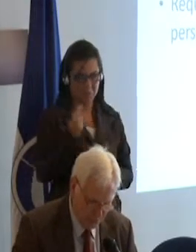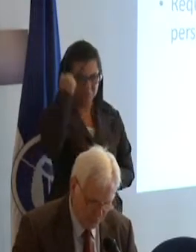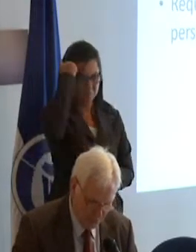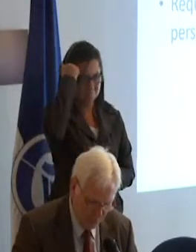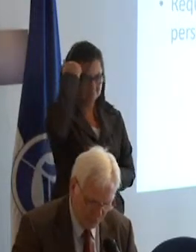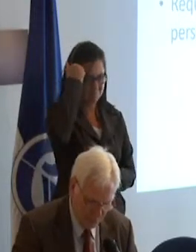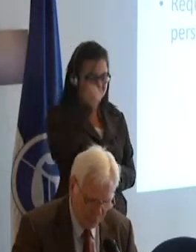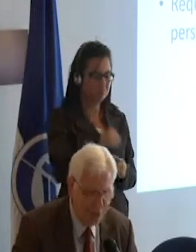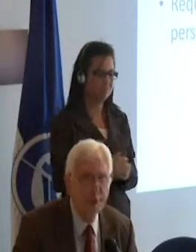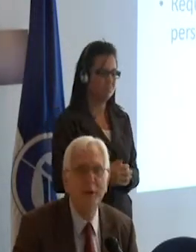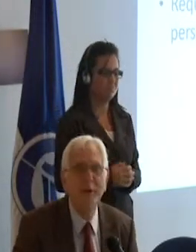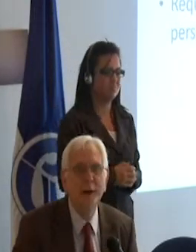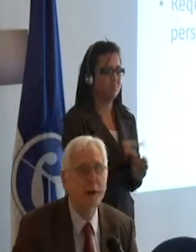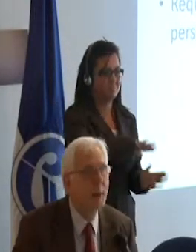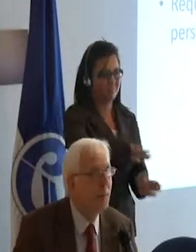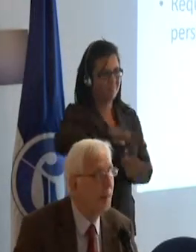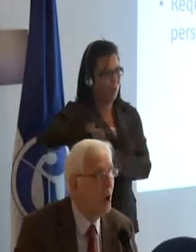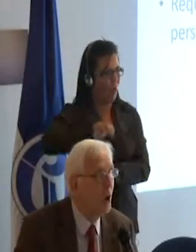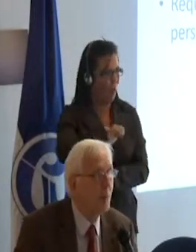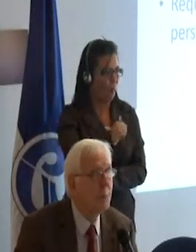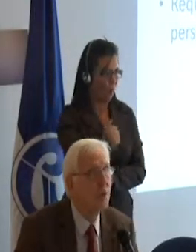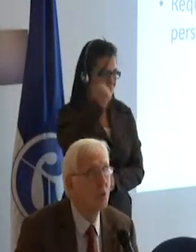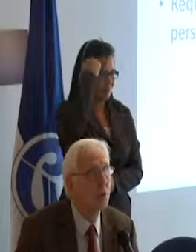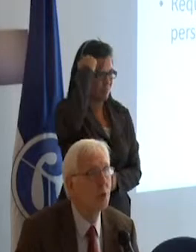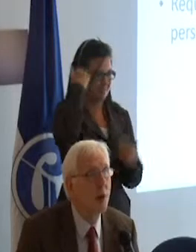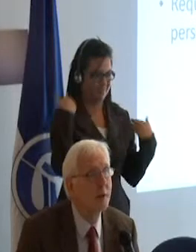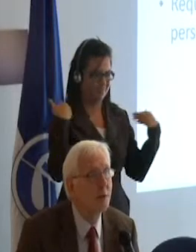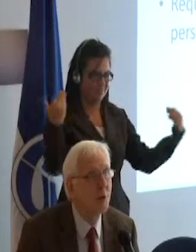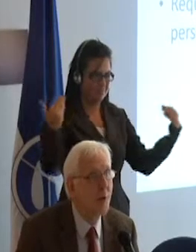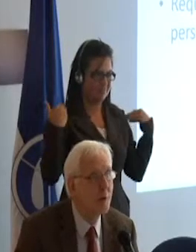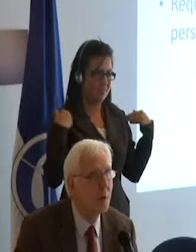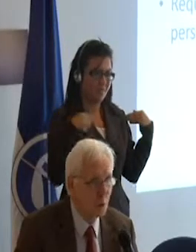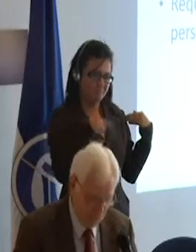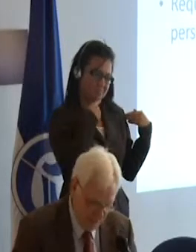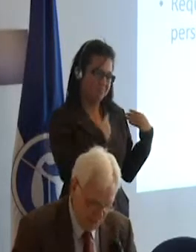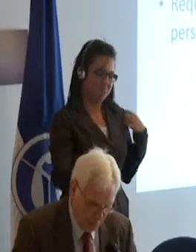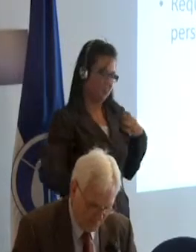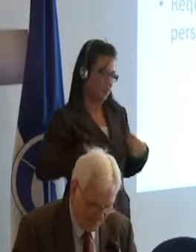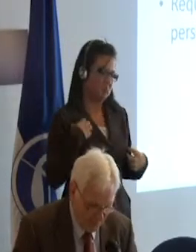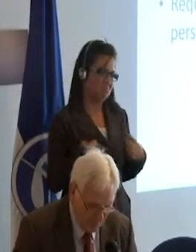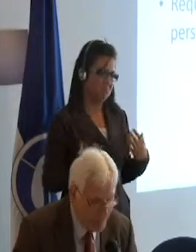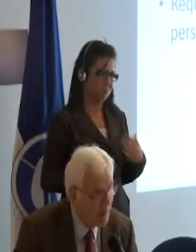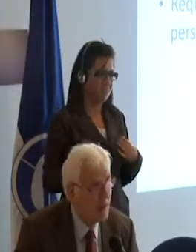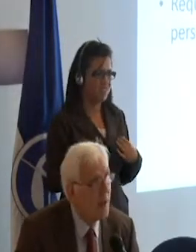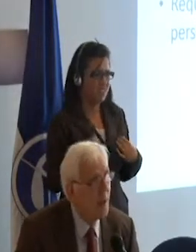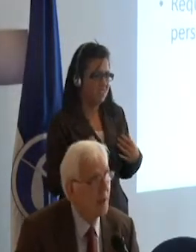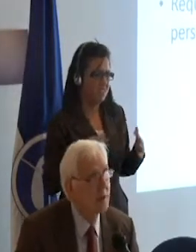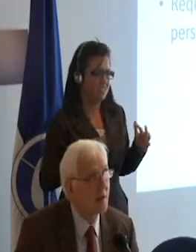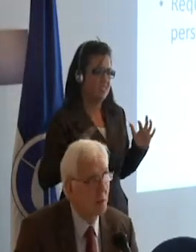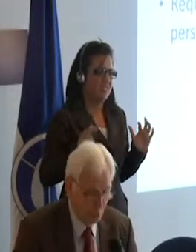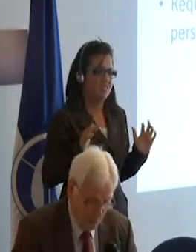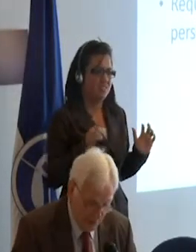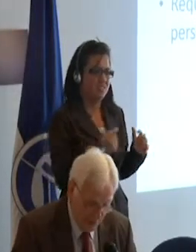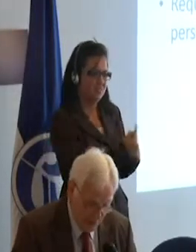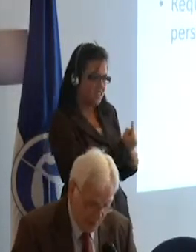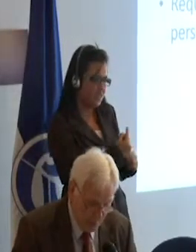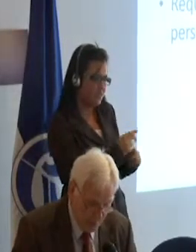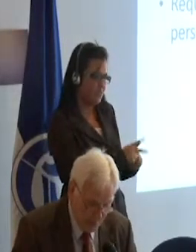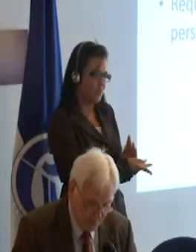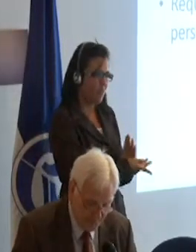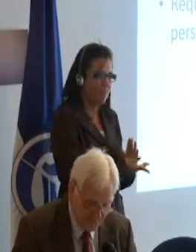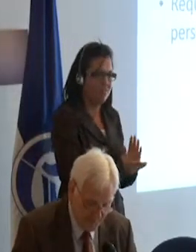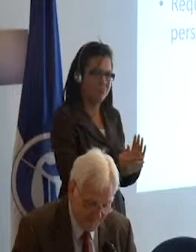La profesora de educación física, que no tiene miedo de recibir estos